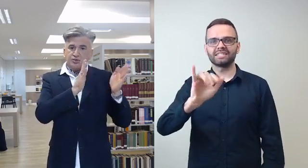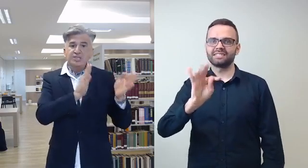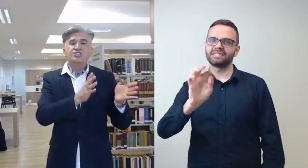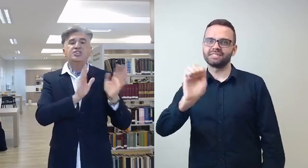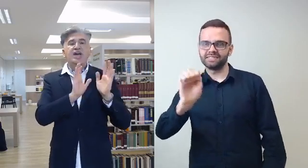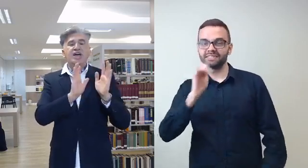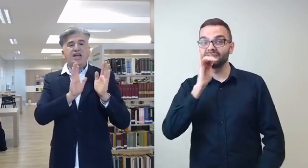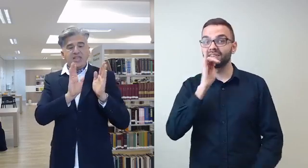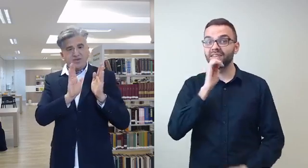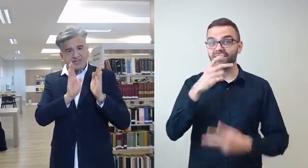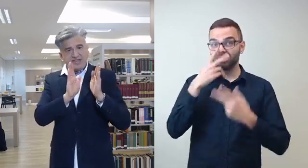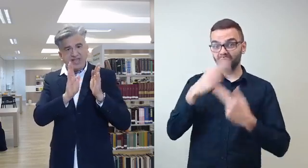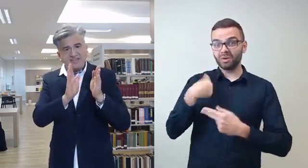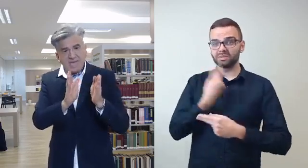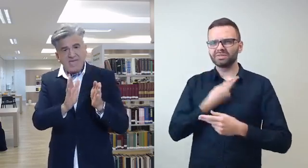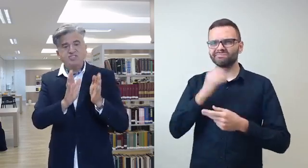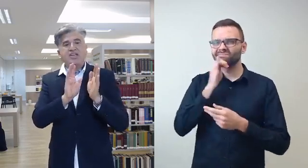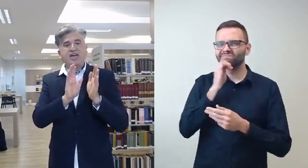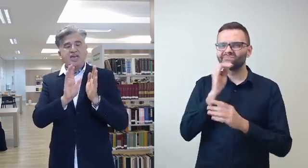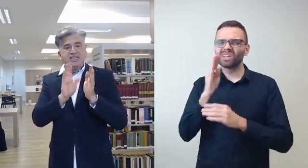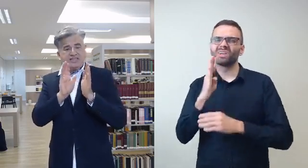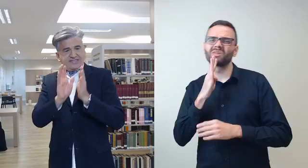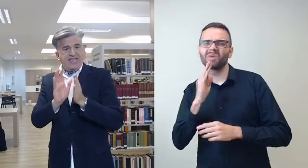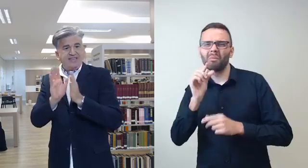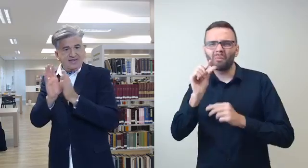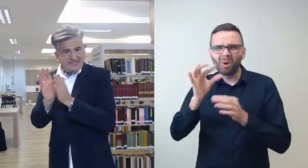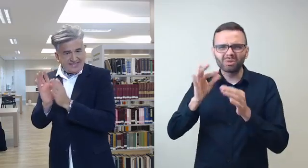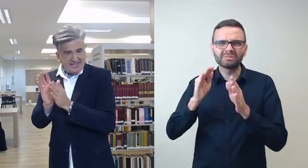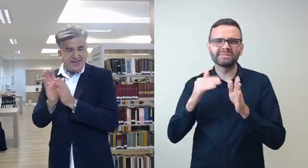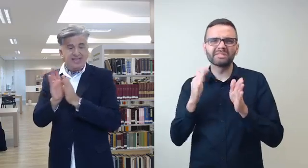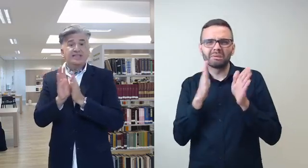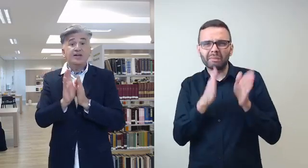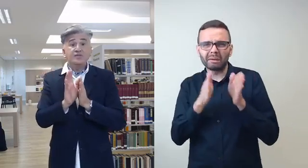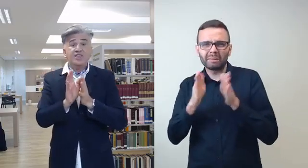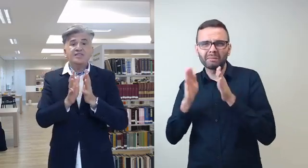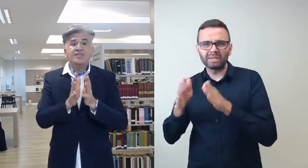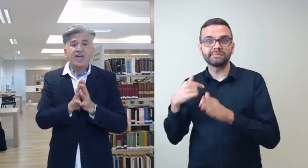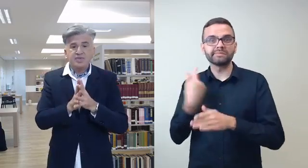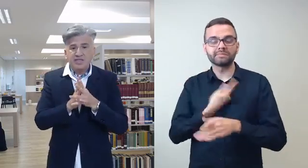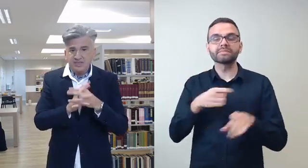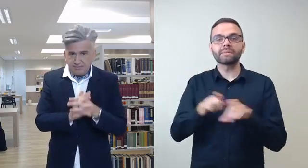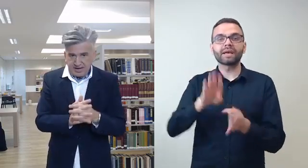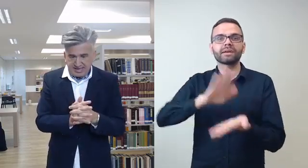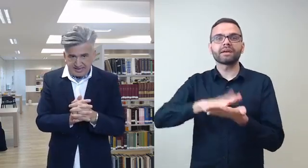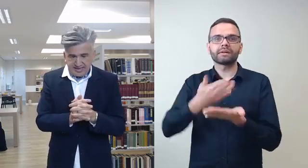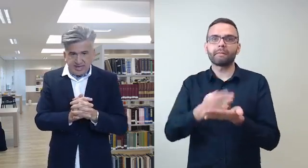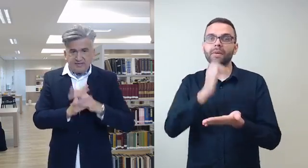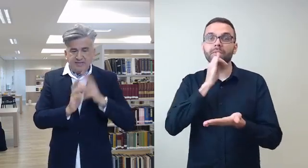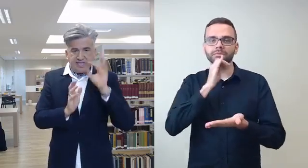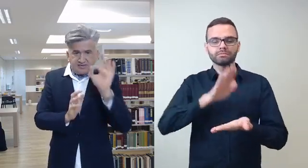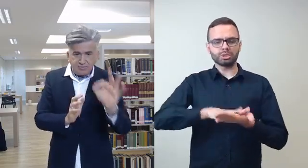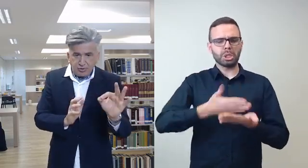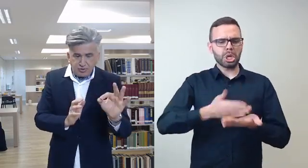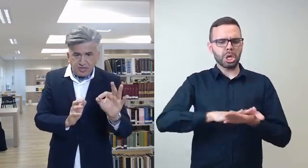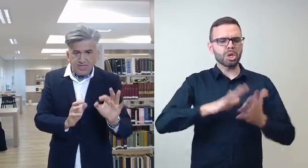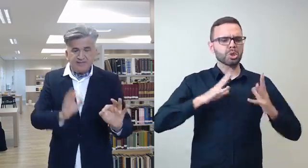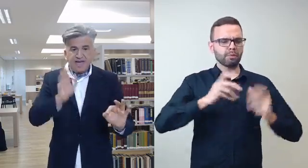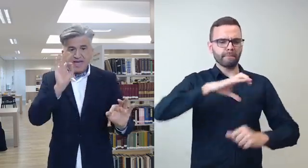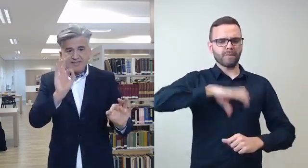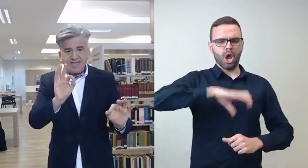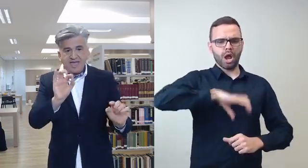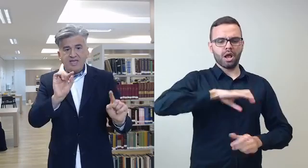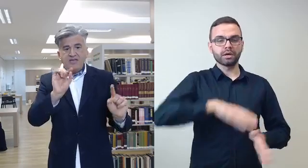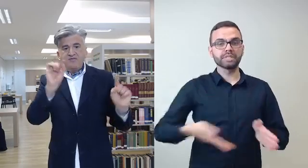sinais jurídica, língua de sinais médica, etc, etc. Então tem intérprete que interpreta desde